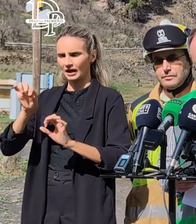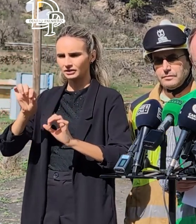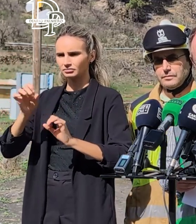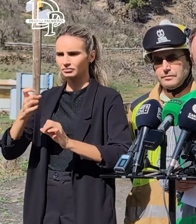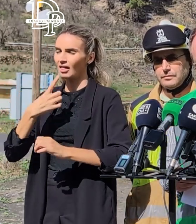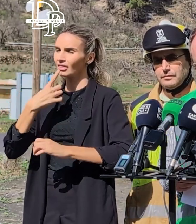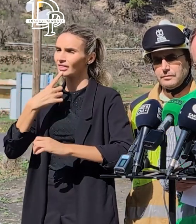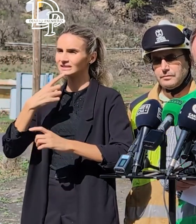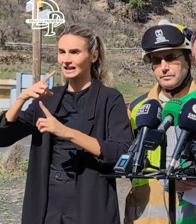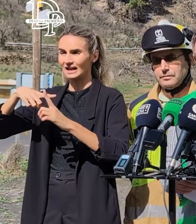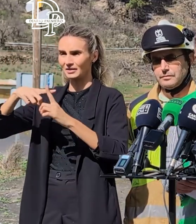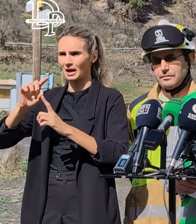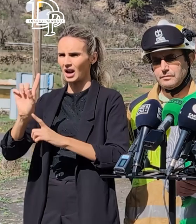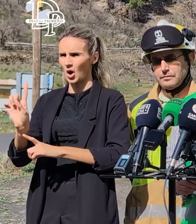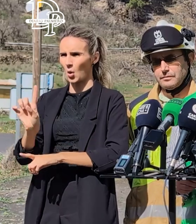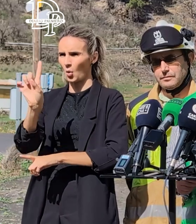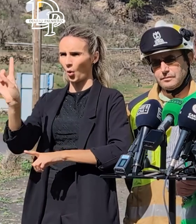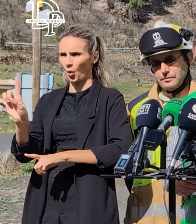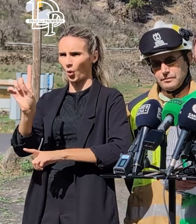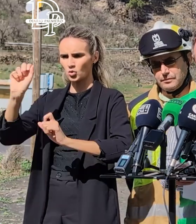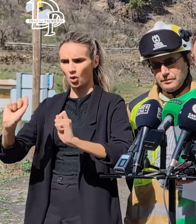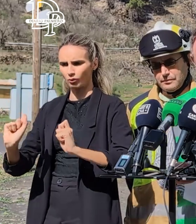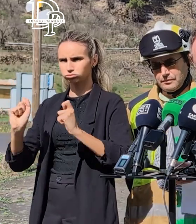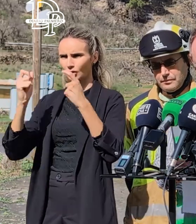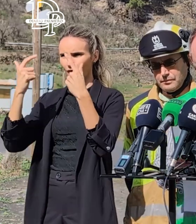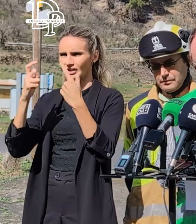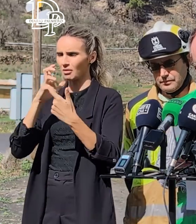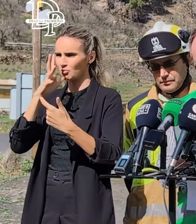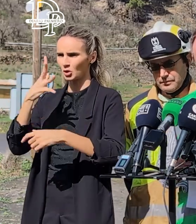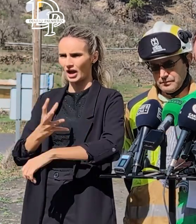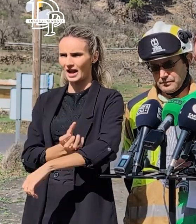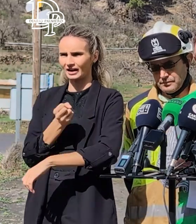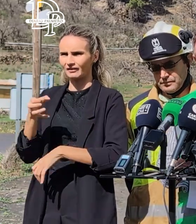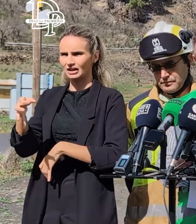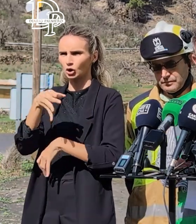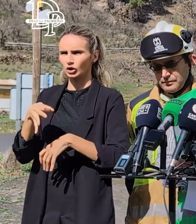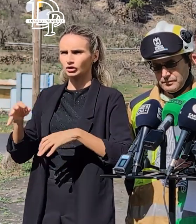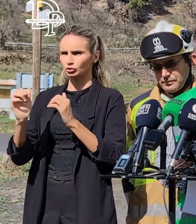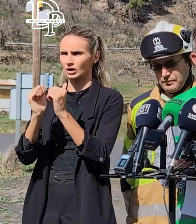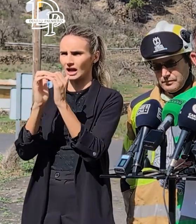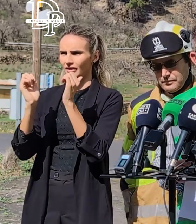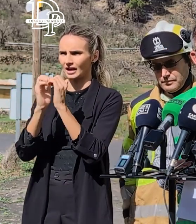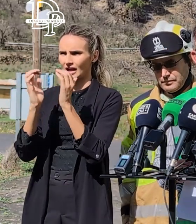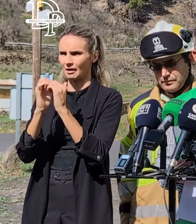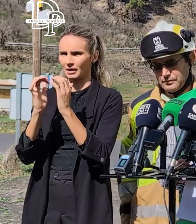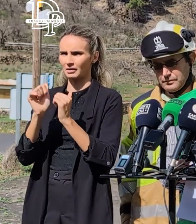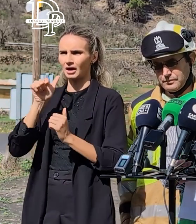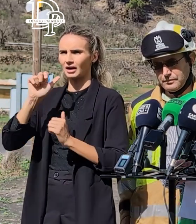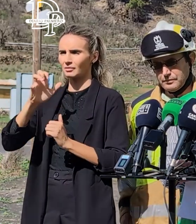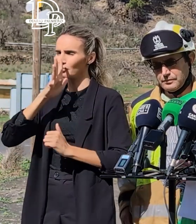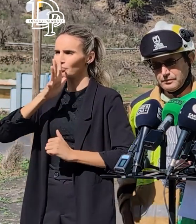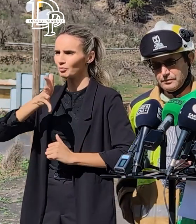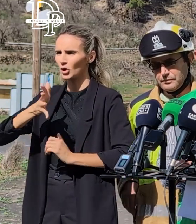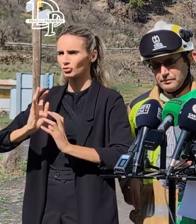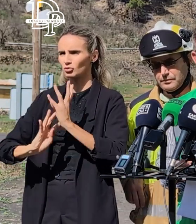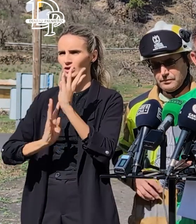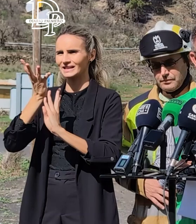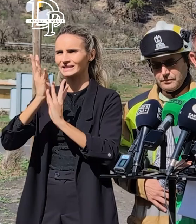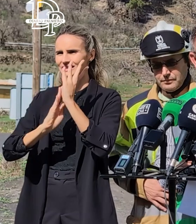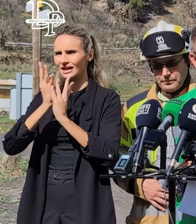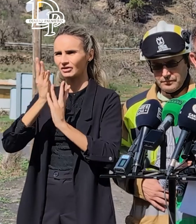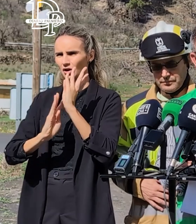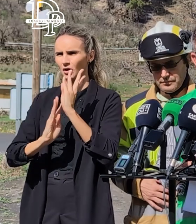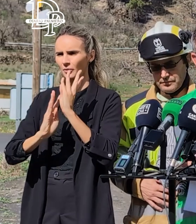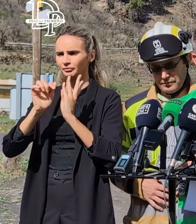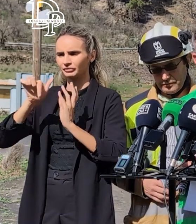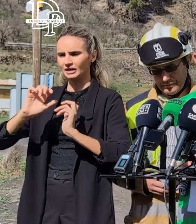Declara el nivel 1 por el Cabildo Insular de La Palma, por un incendio